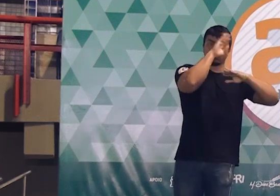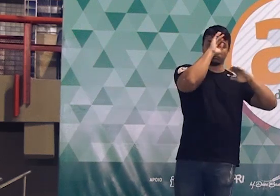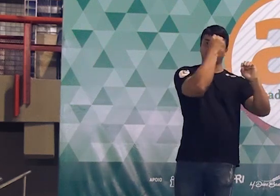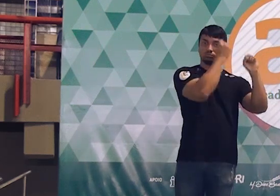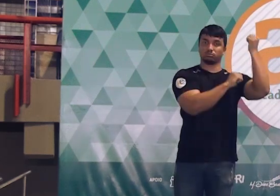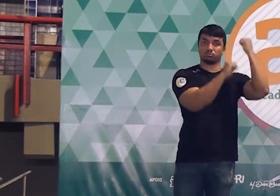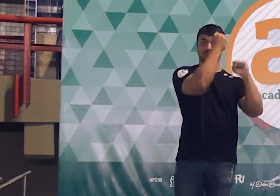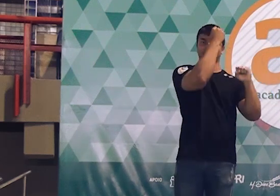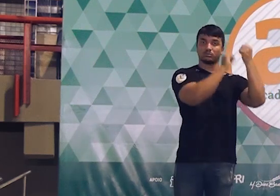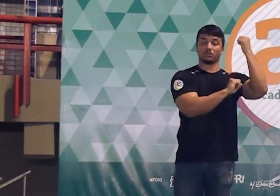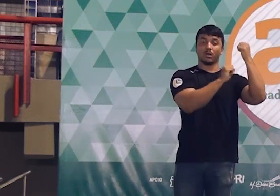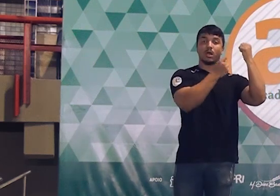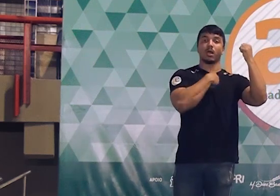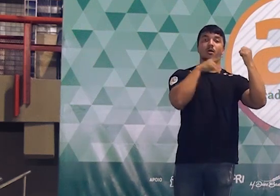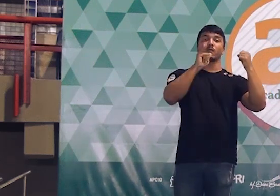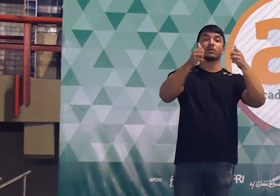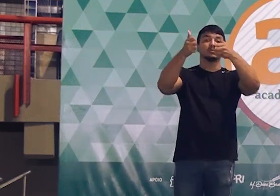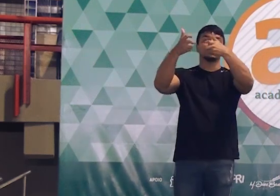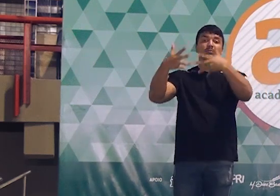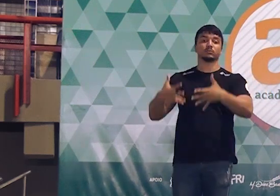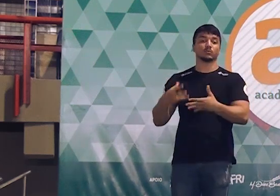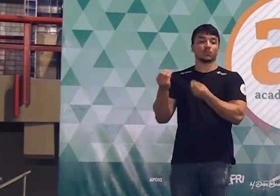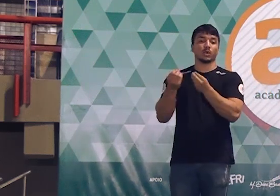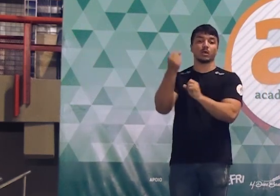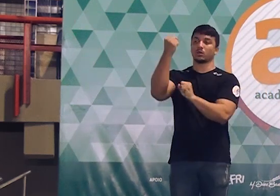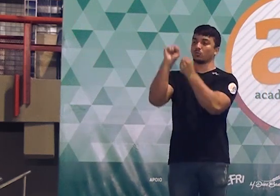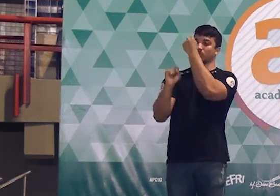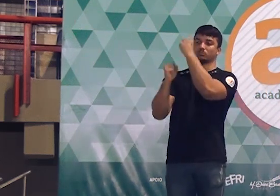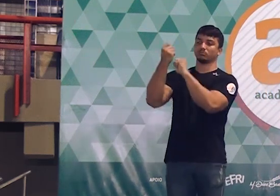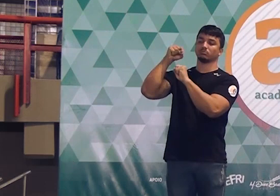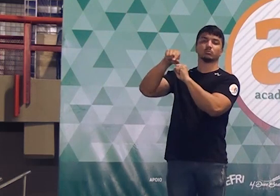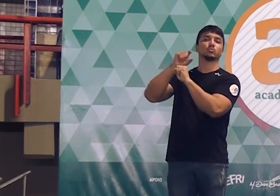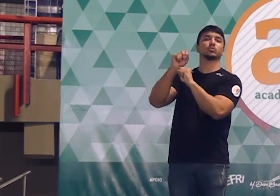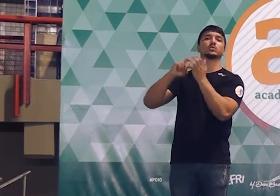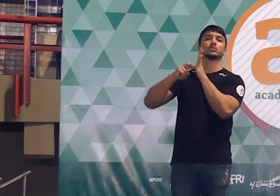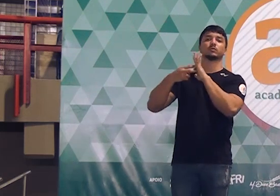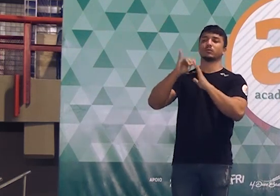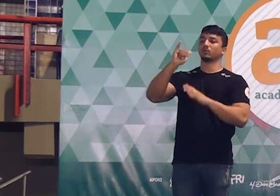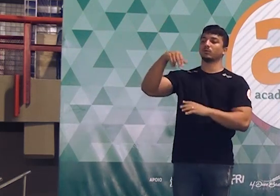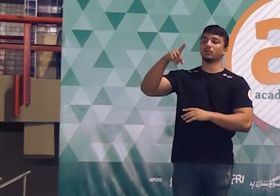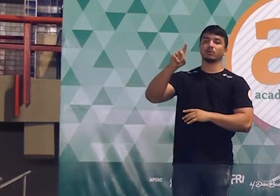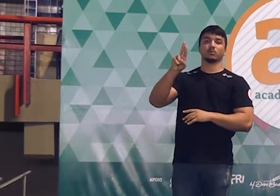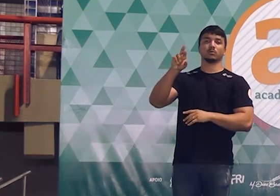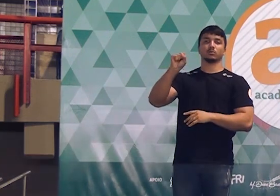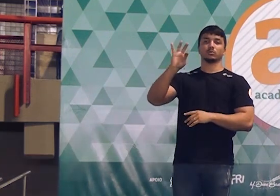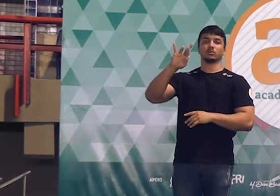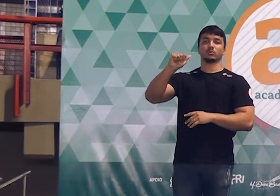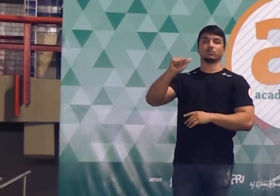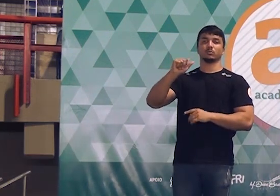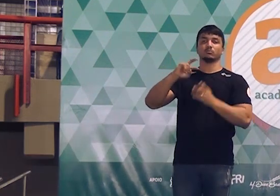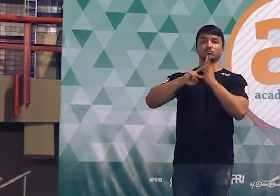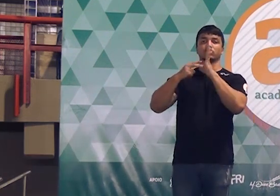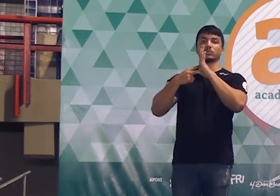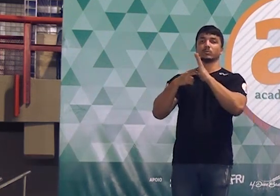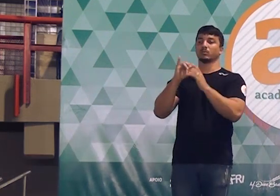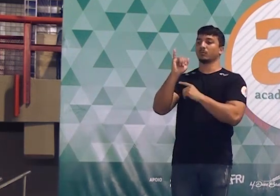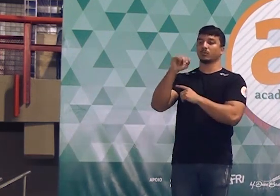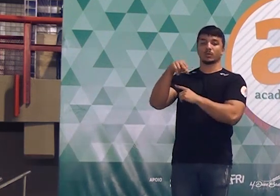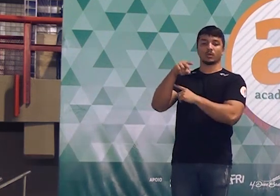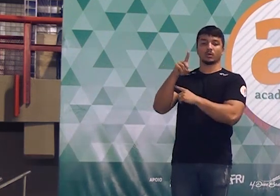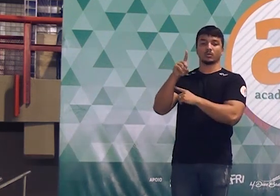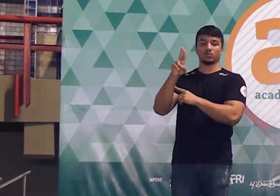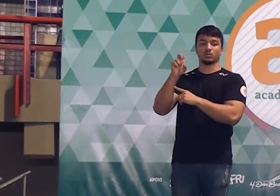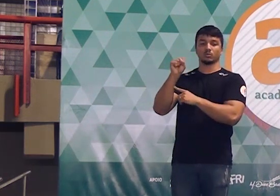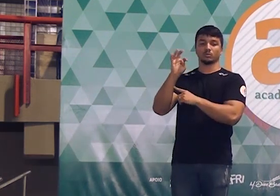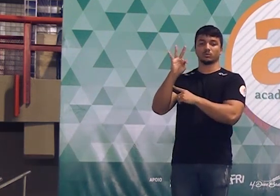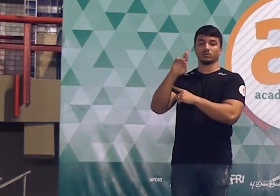Industrial, a gente vai chegar no que é a indústria, beleza? E aí a gente vai trabalhar com vocês o que é a indústria aqui no PowerPointzinho